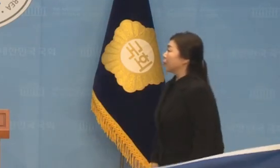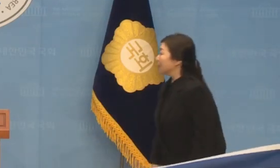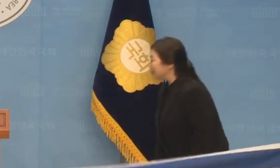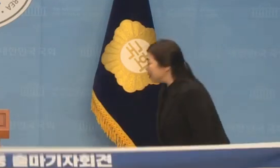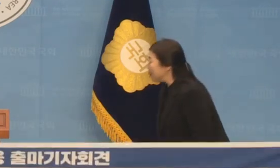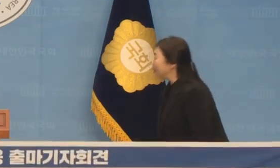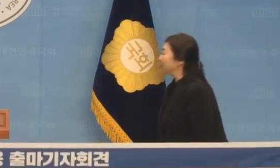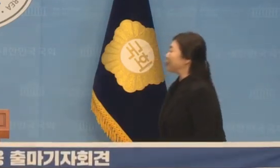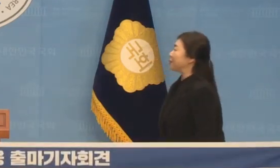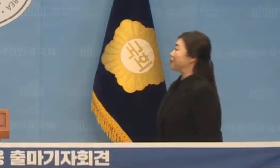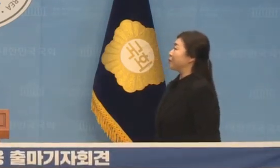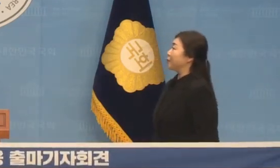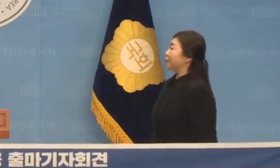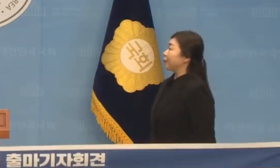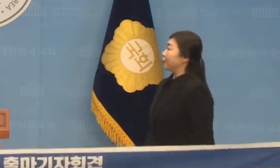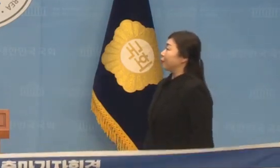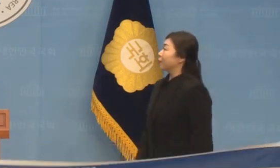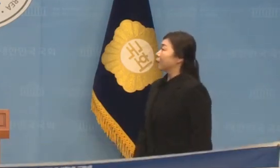고맙습니다.